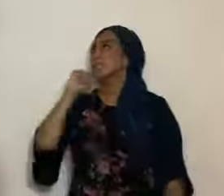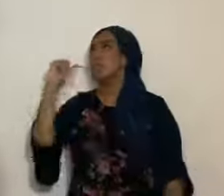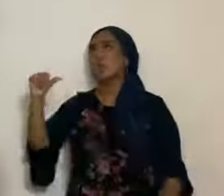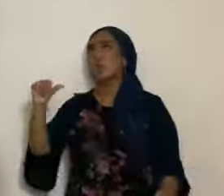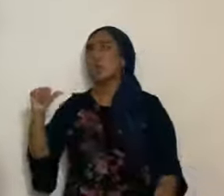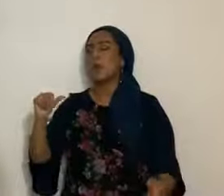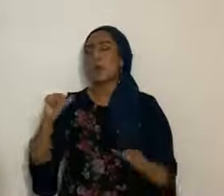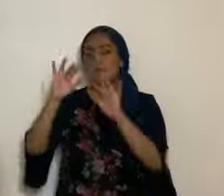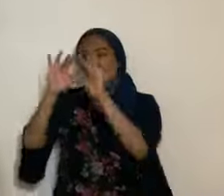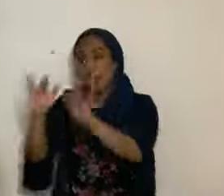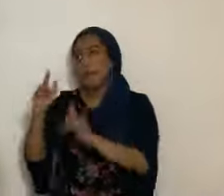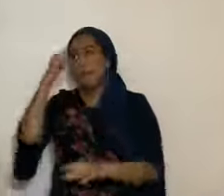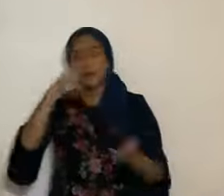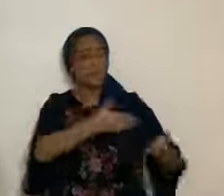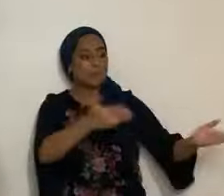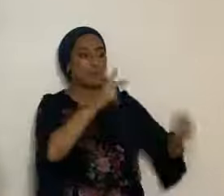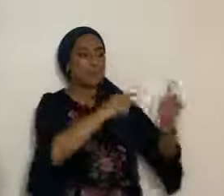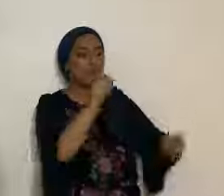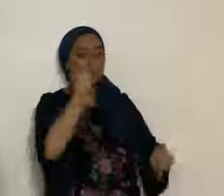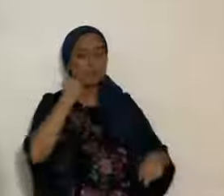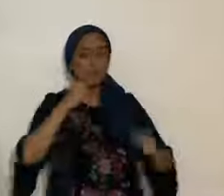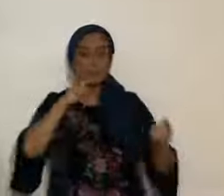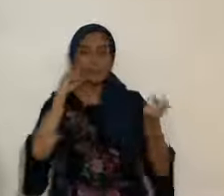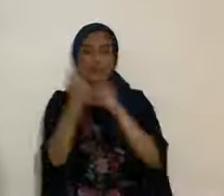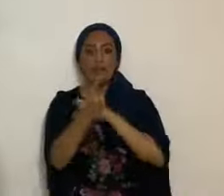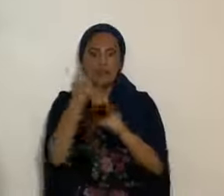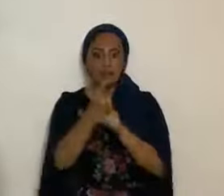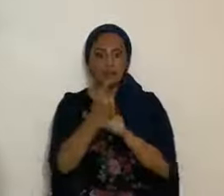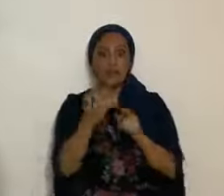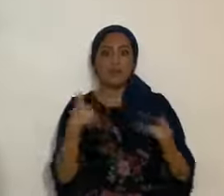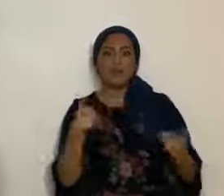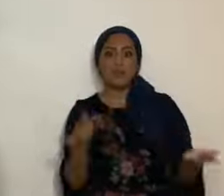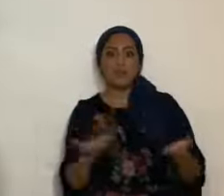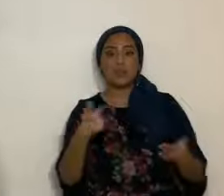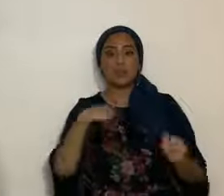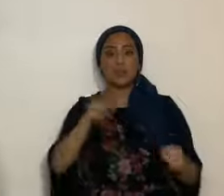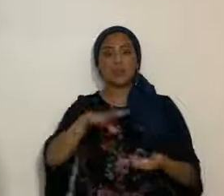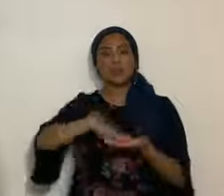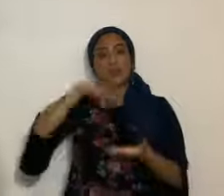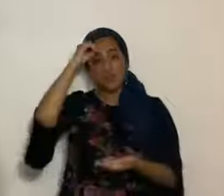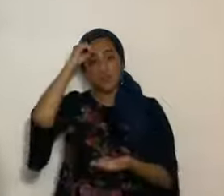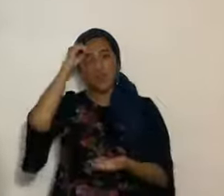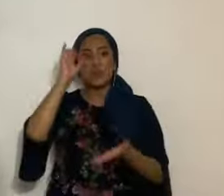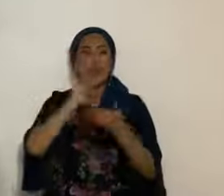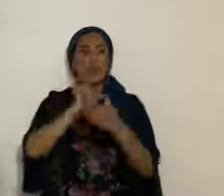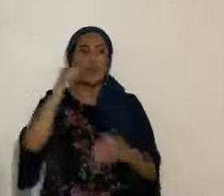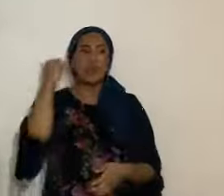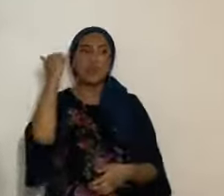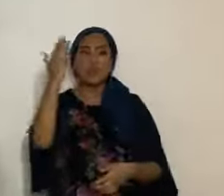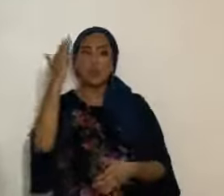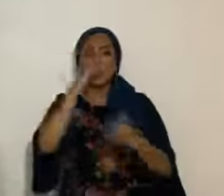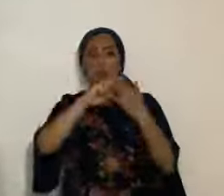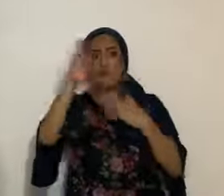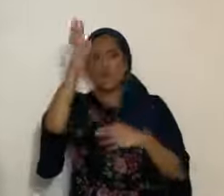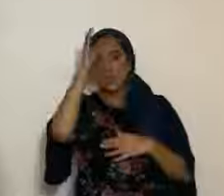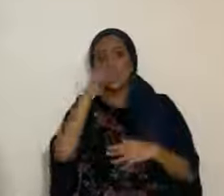compasión. Y nosotros aprendemos aquí de esta porción que el Eterno no tenía como tal